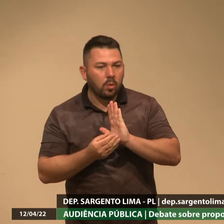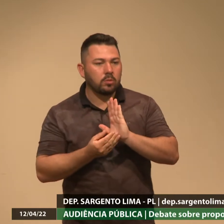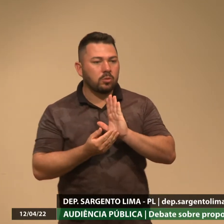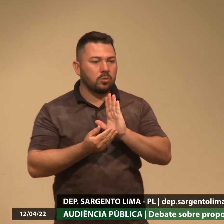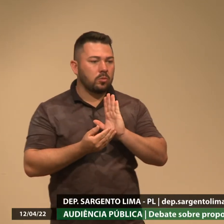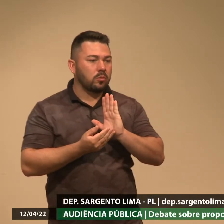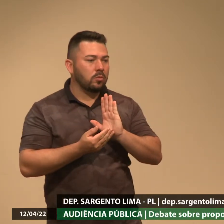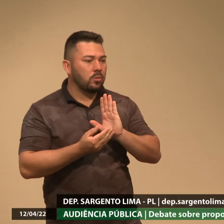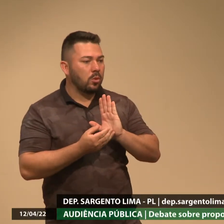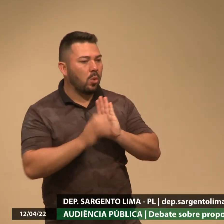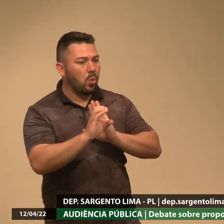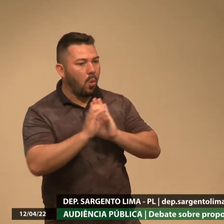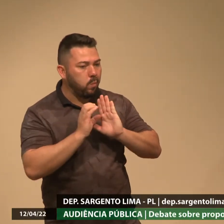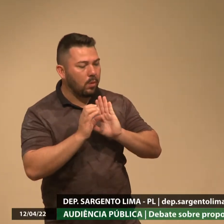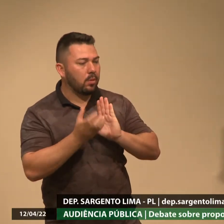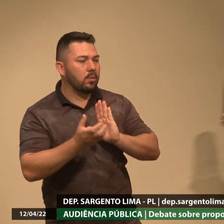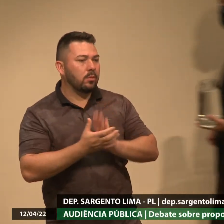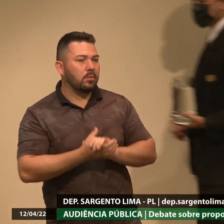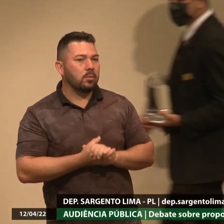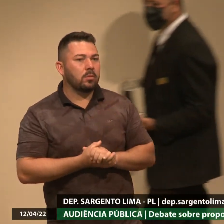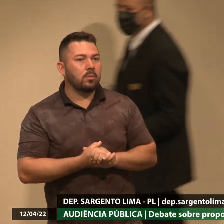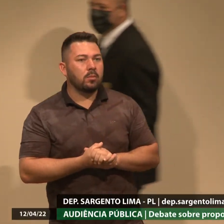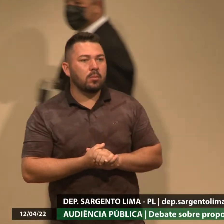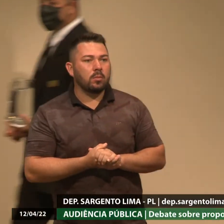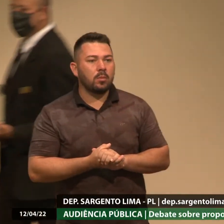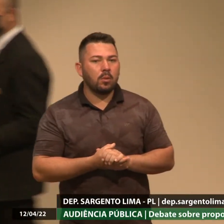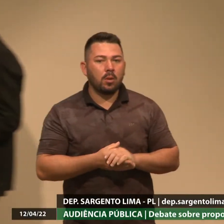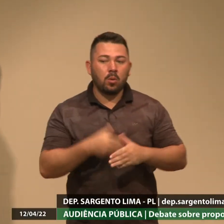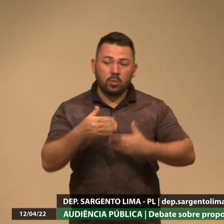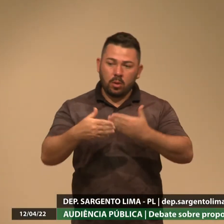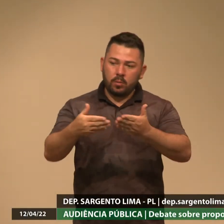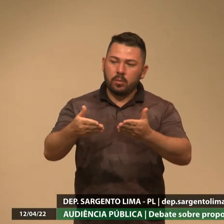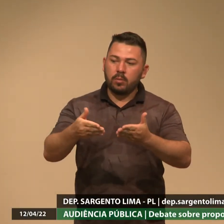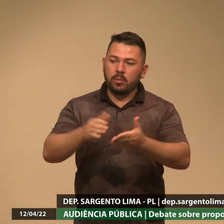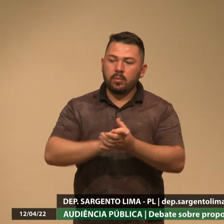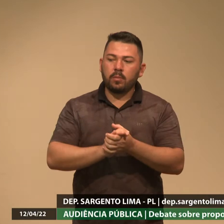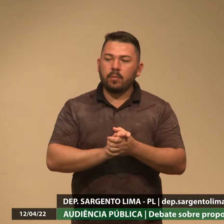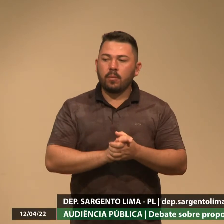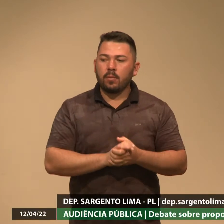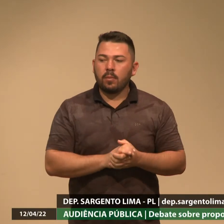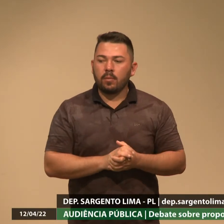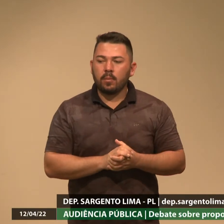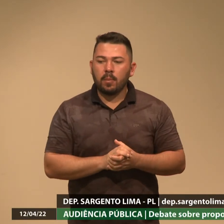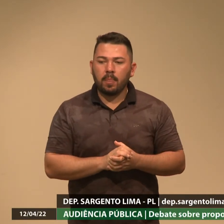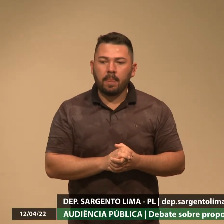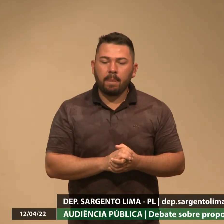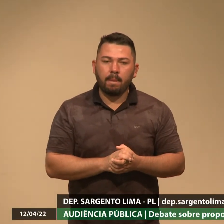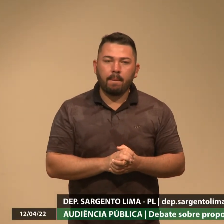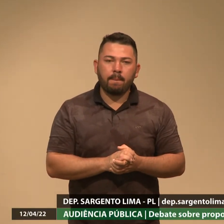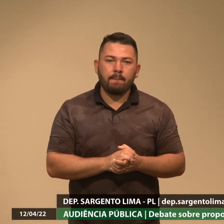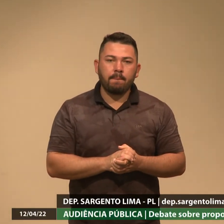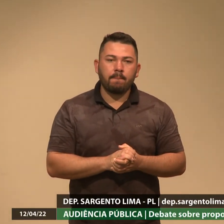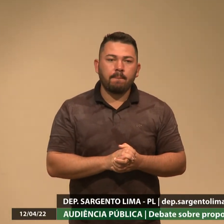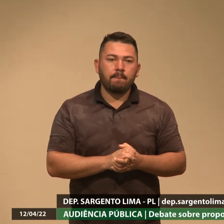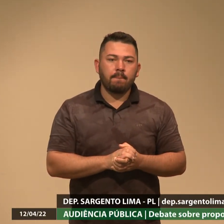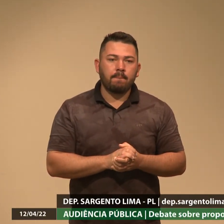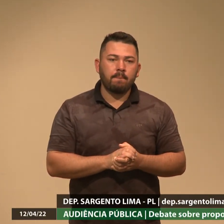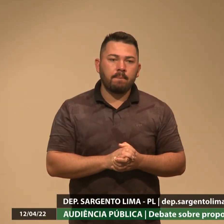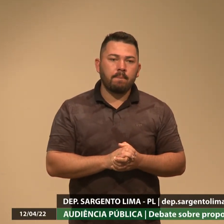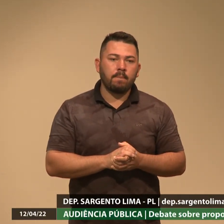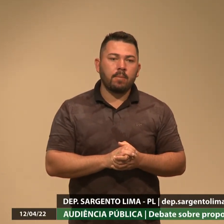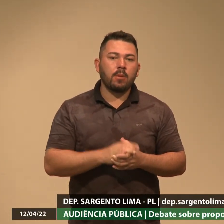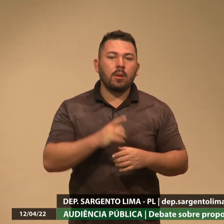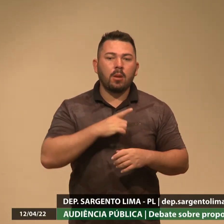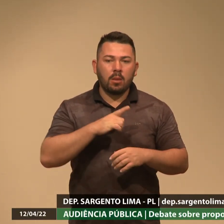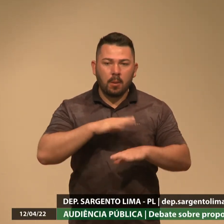apresentado no projeto e o trâmite daqui para frente ele funciona da seguinte forma ou se realiza